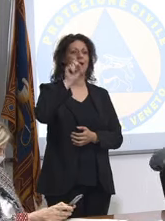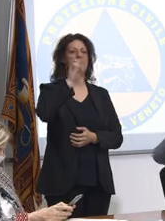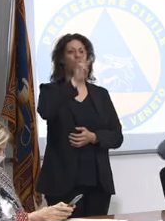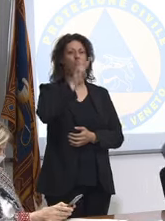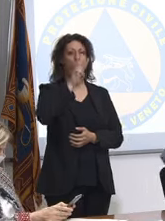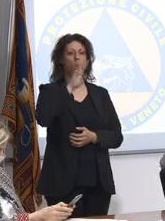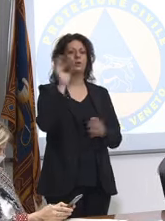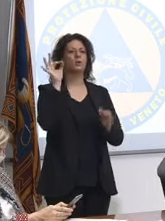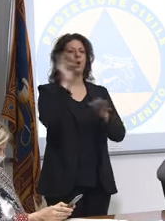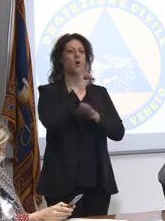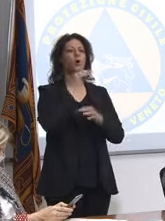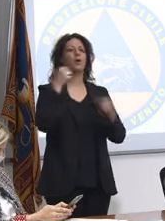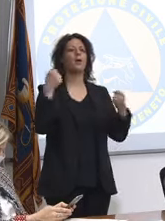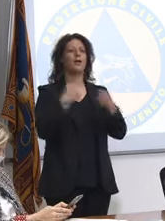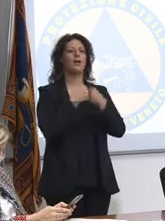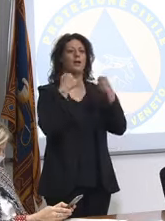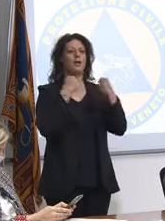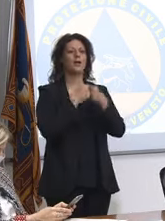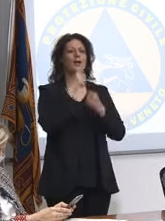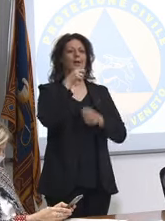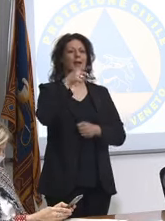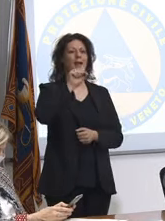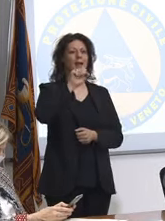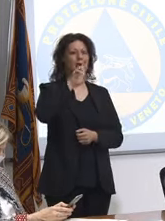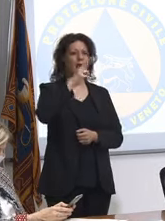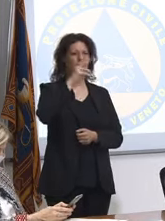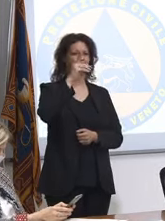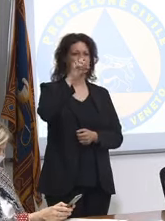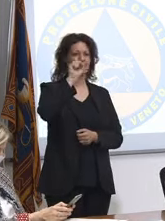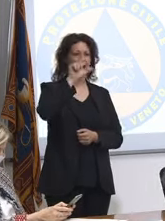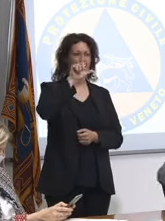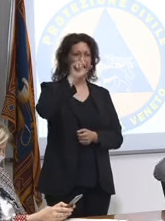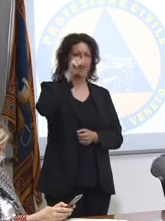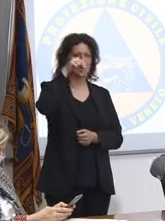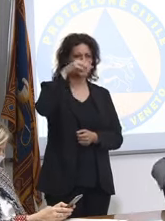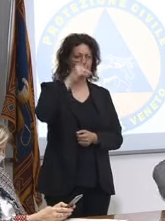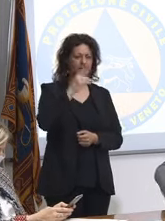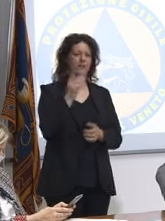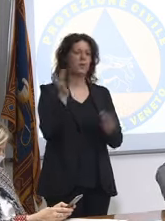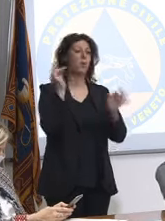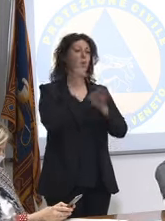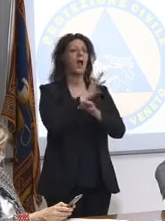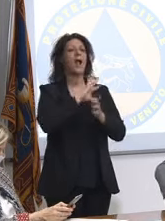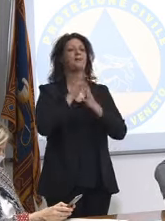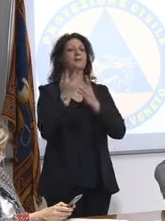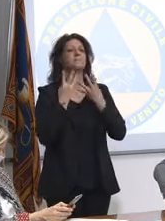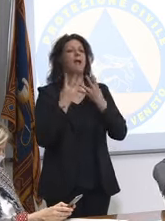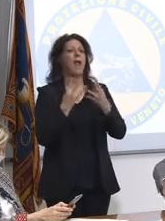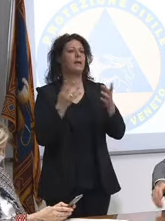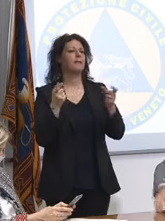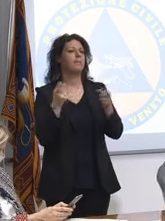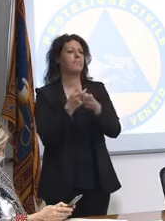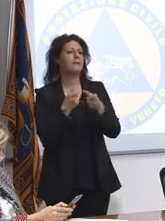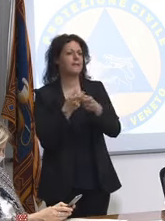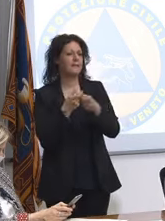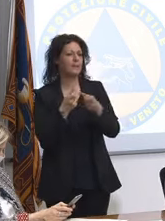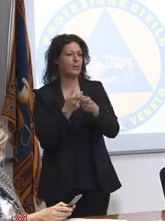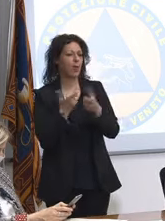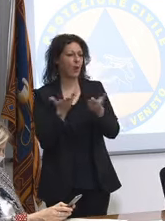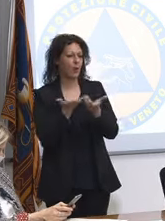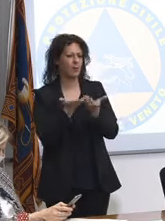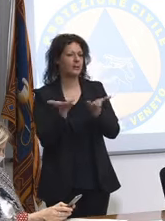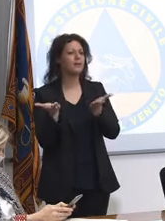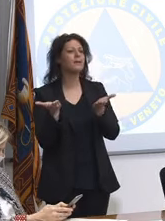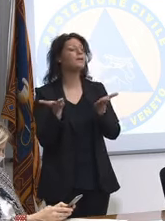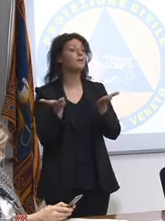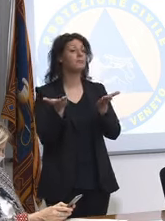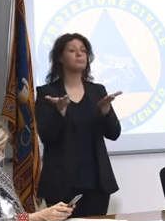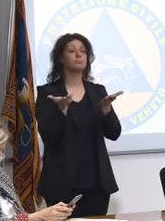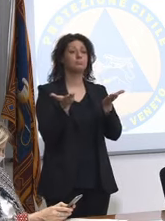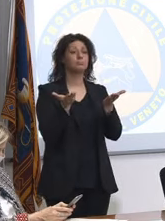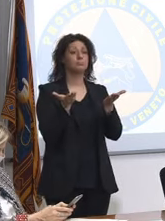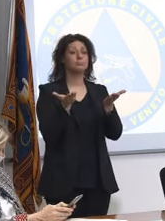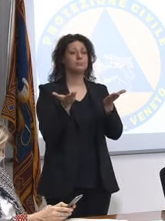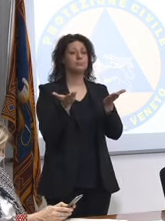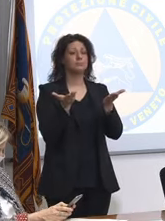minori, il parco di Bussolengo, tutto quello che insomma è